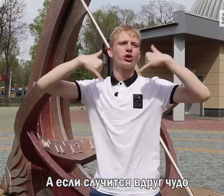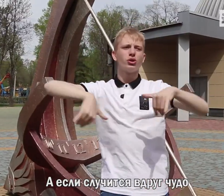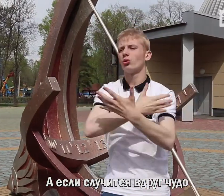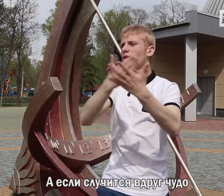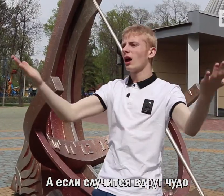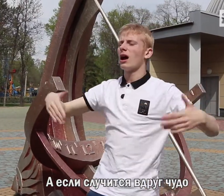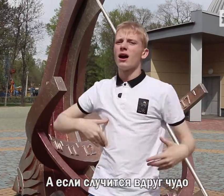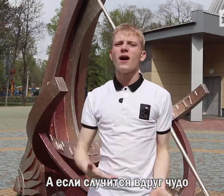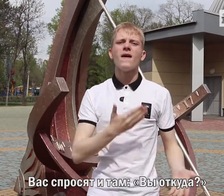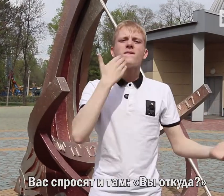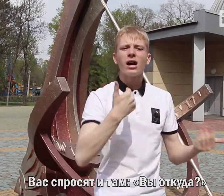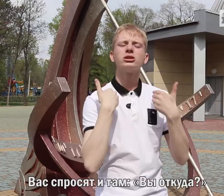вдруг чудо,